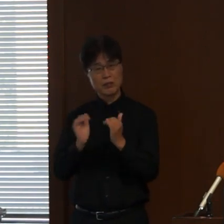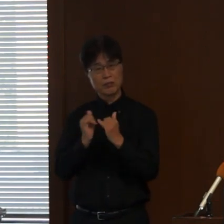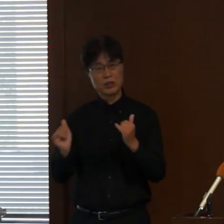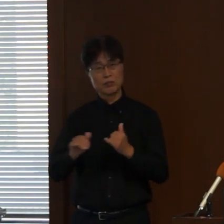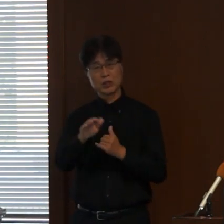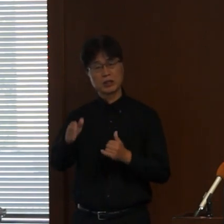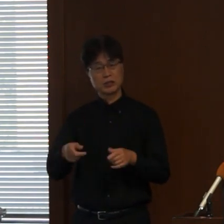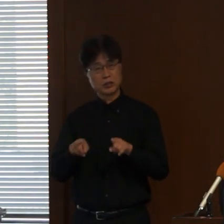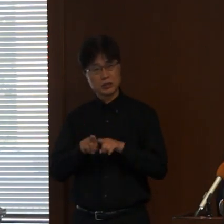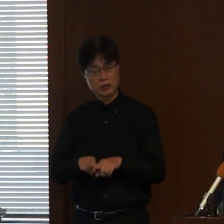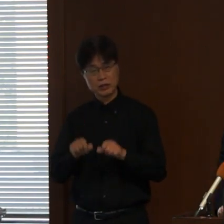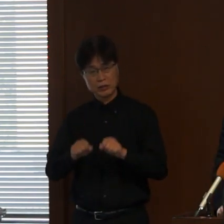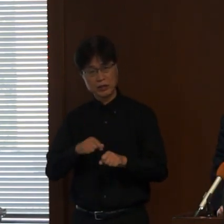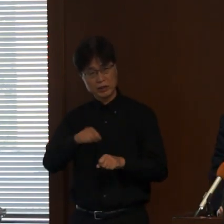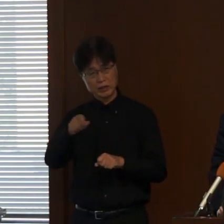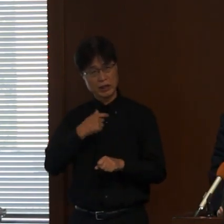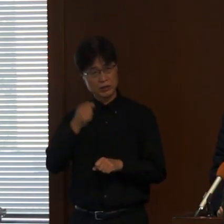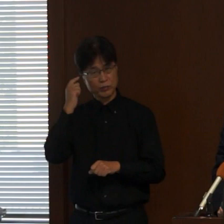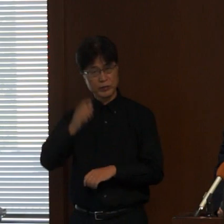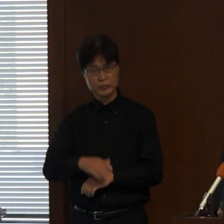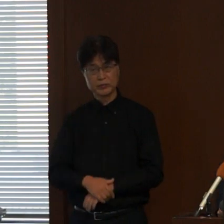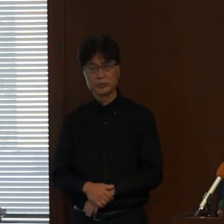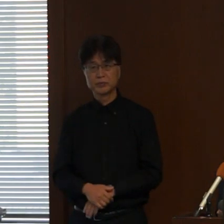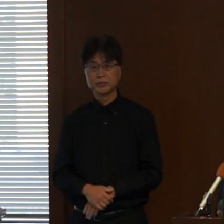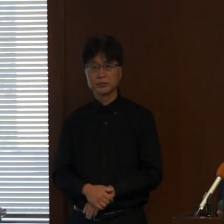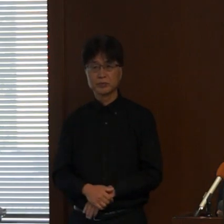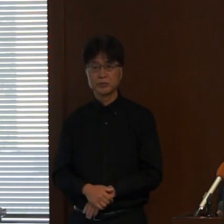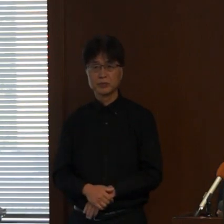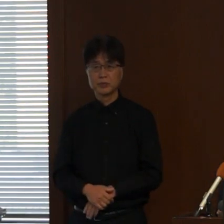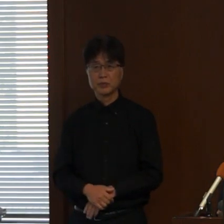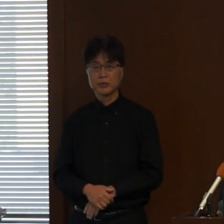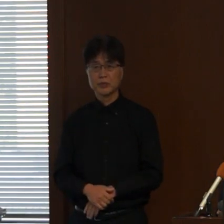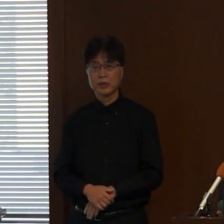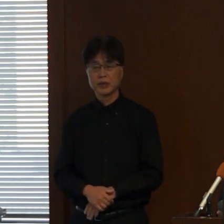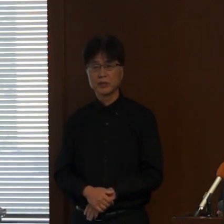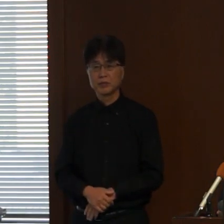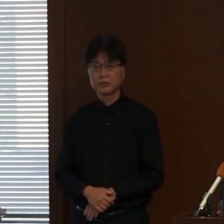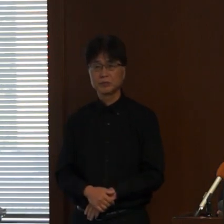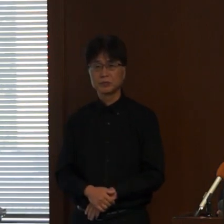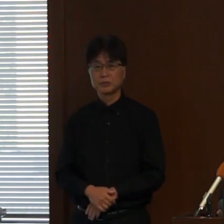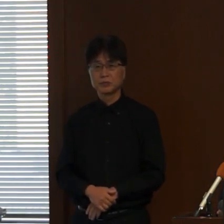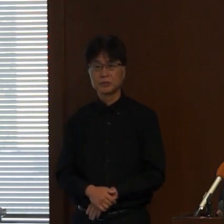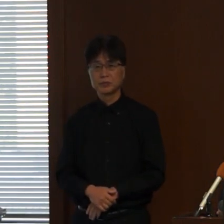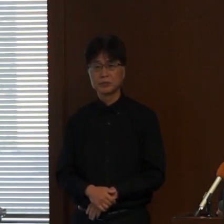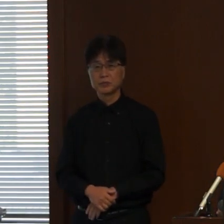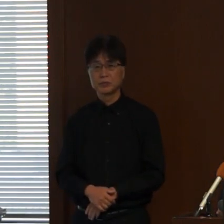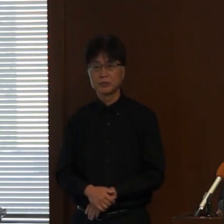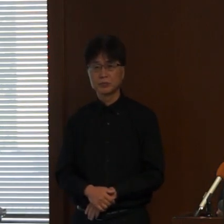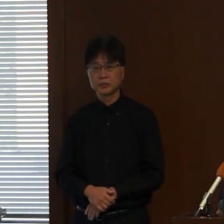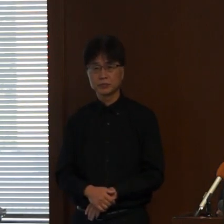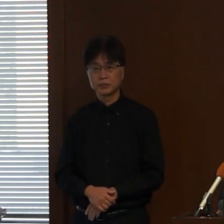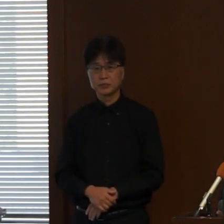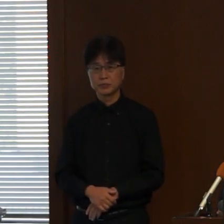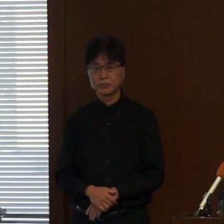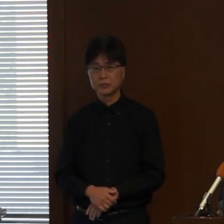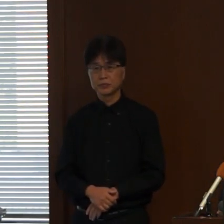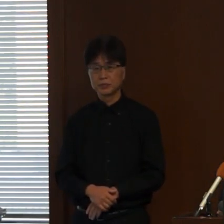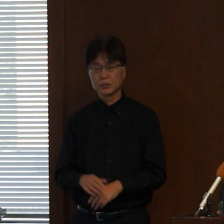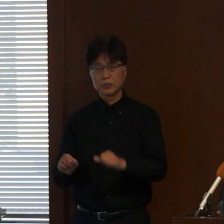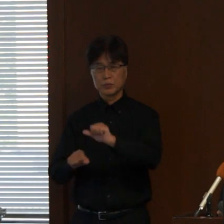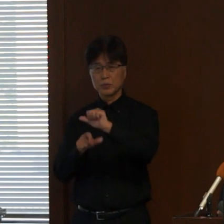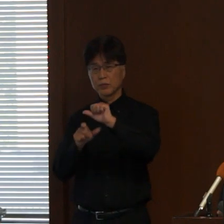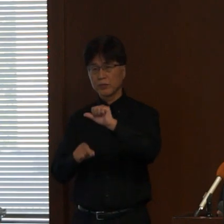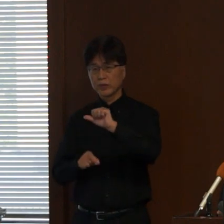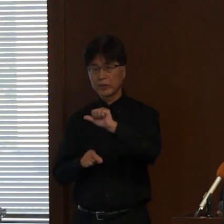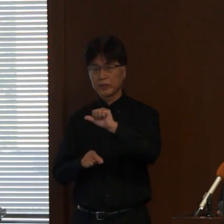対応していきたいと思います。 はい、読 売新聞です。今の関連ですけれども、5月ま